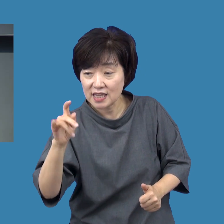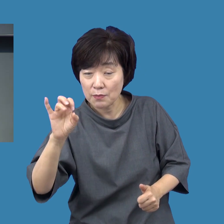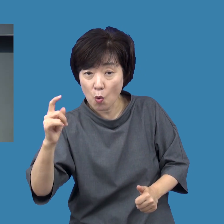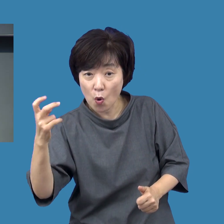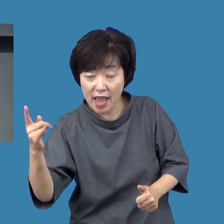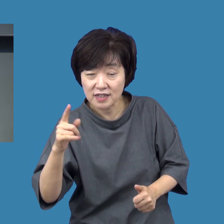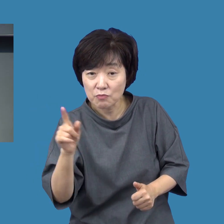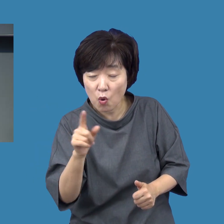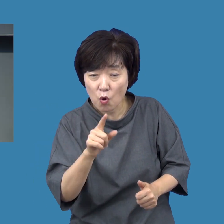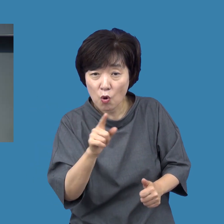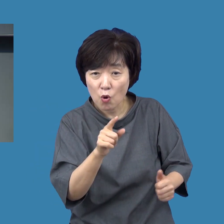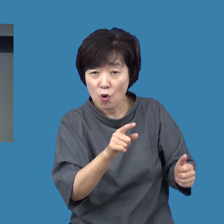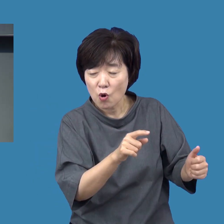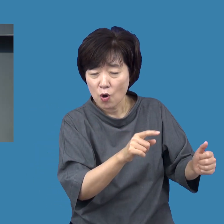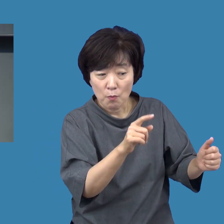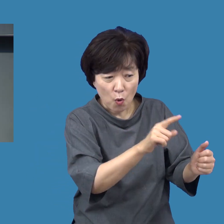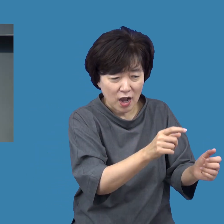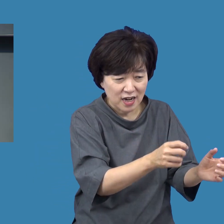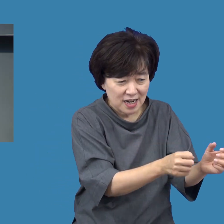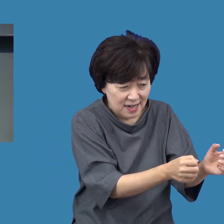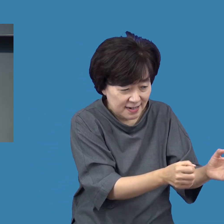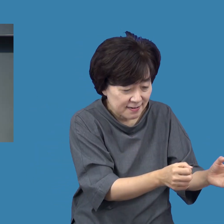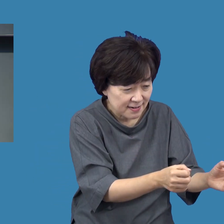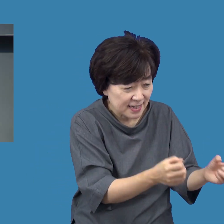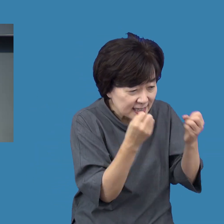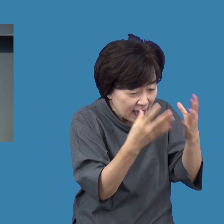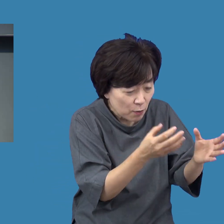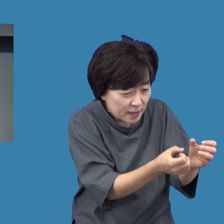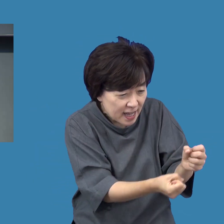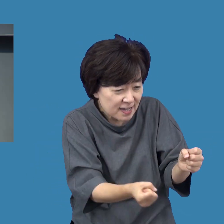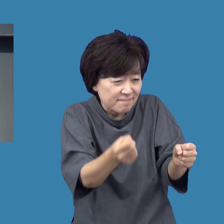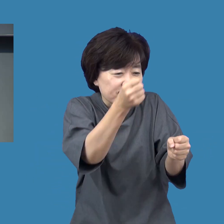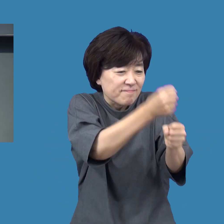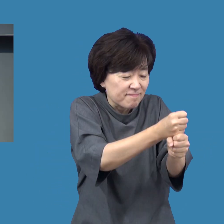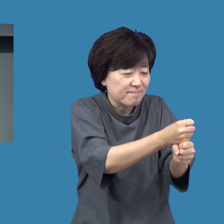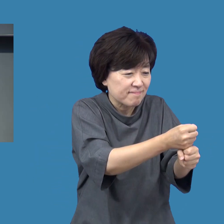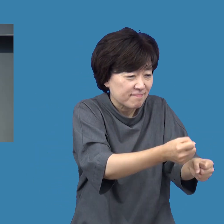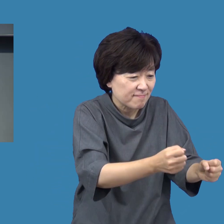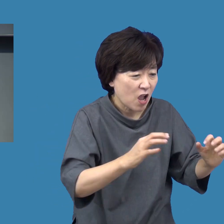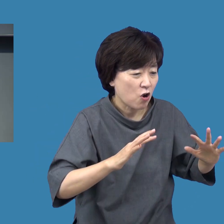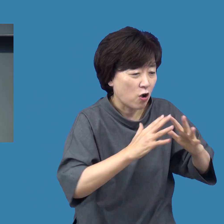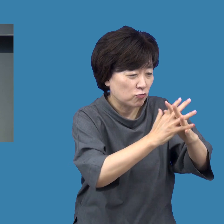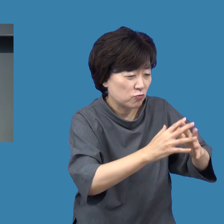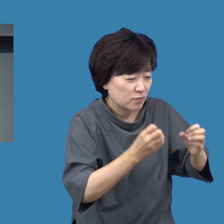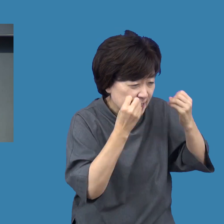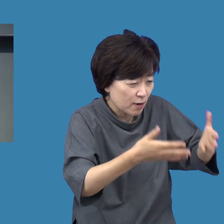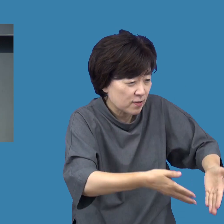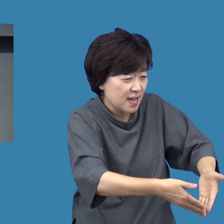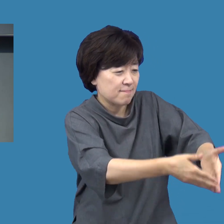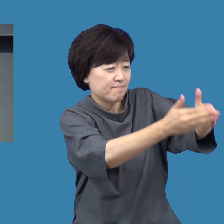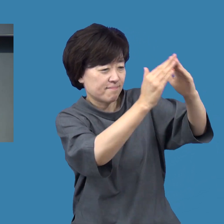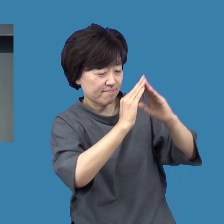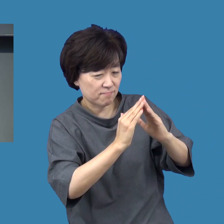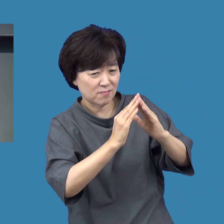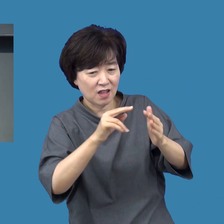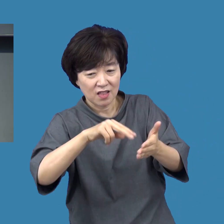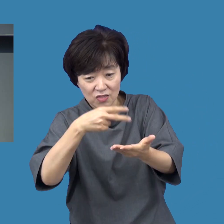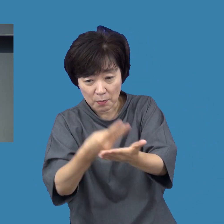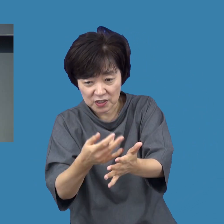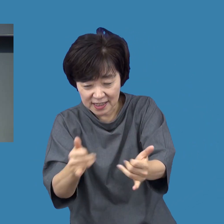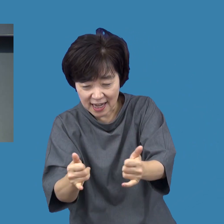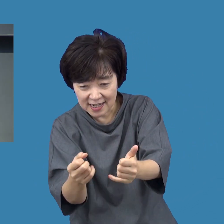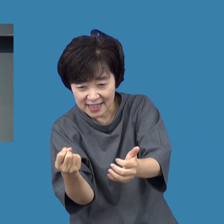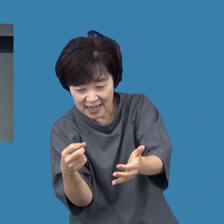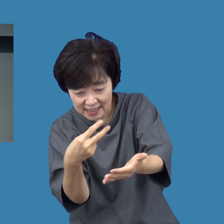뭔가를 일으켜 새로운 걸 세우는 거예요. 건물을 건축해서 세우든지 넘어져 있던 사람들을 일으켜